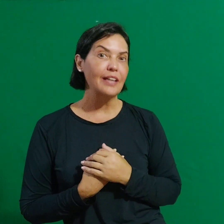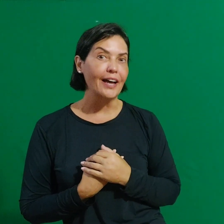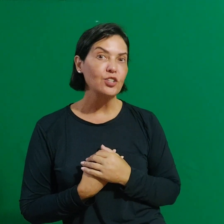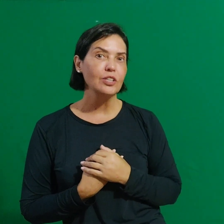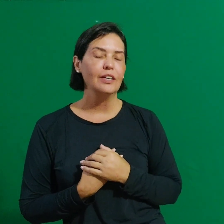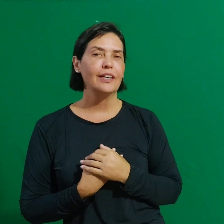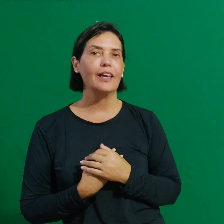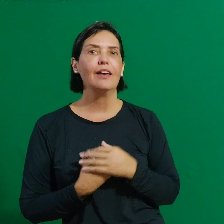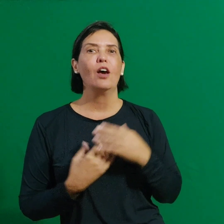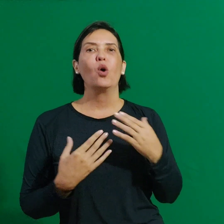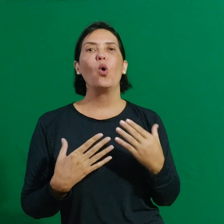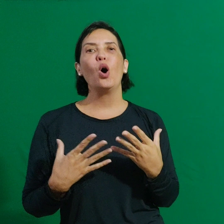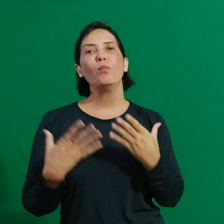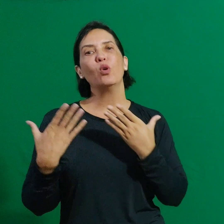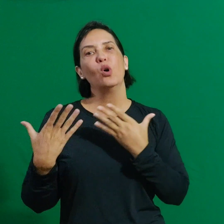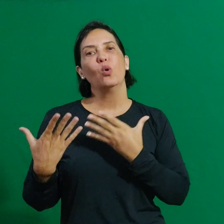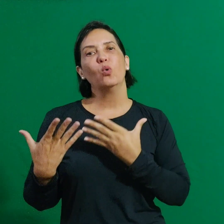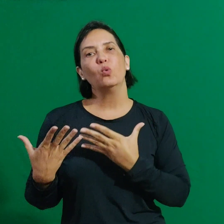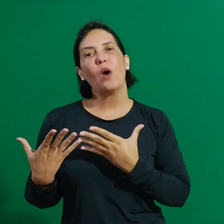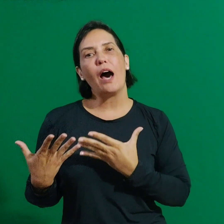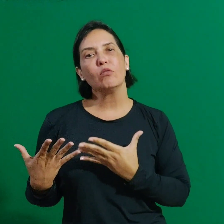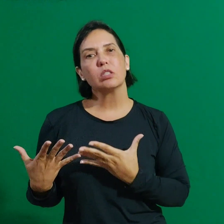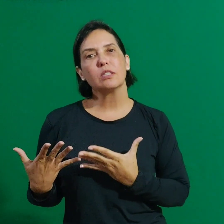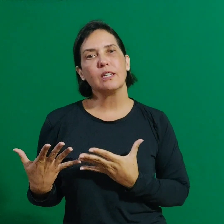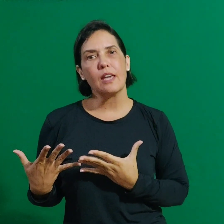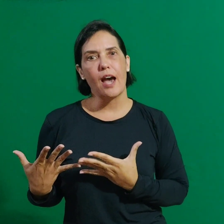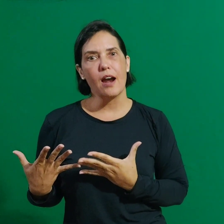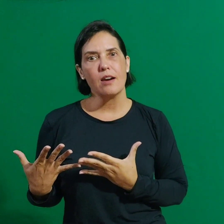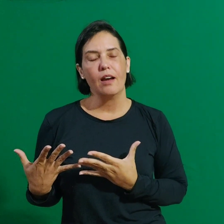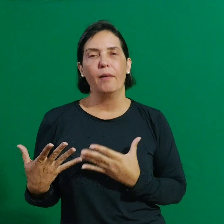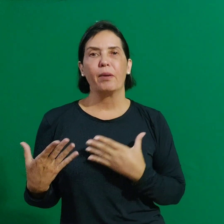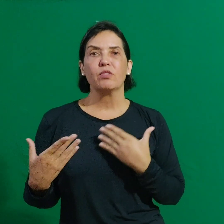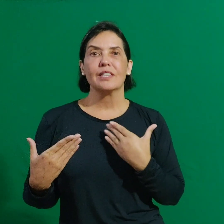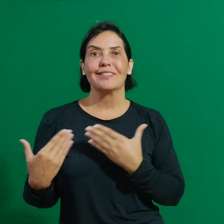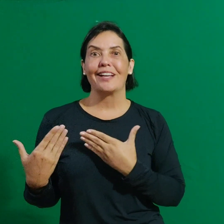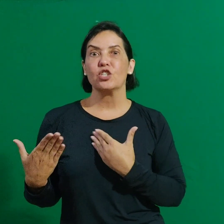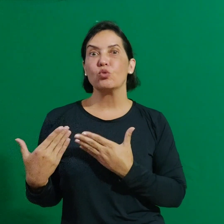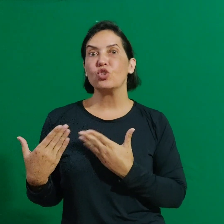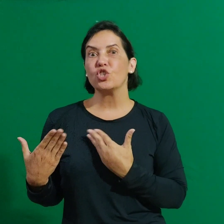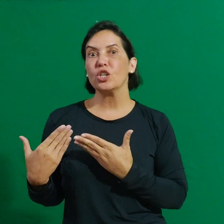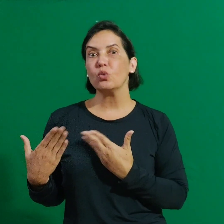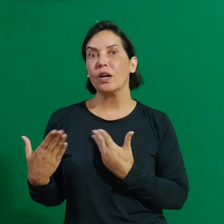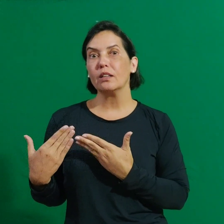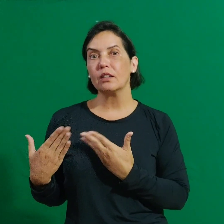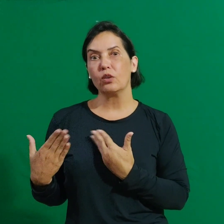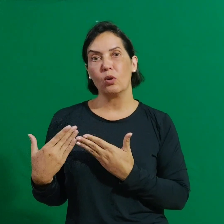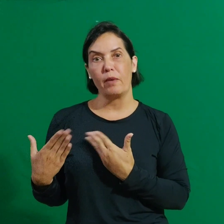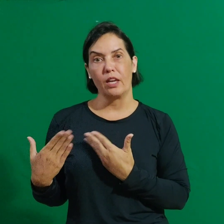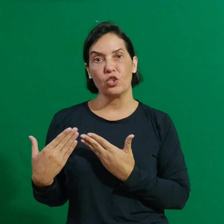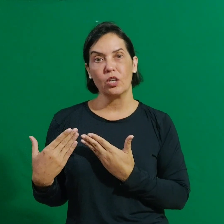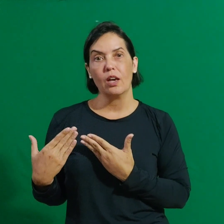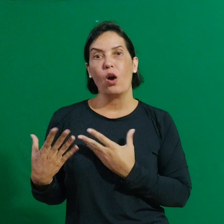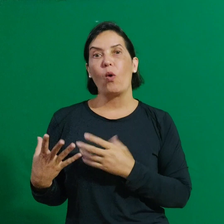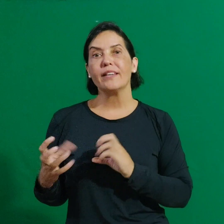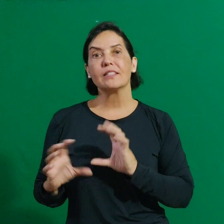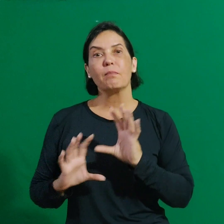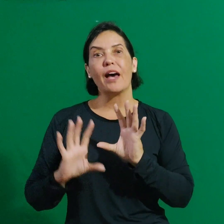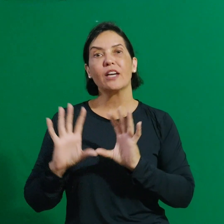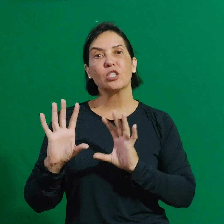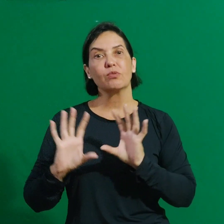unidade, né? Como um auxiliar para você estar discutindo anteriormente quais as imagens vão